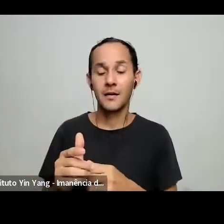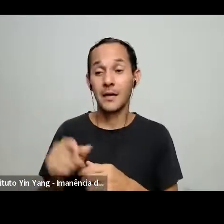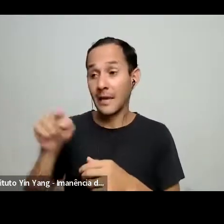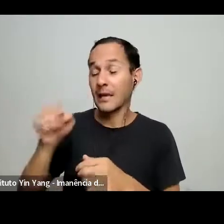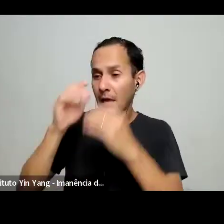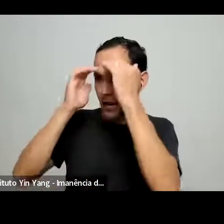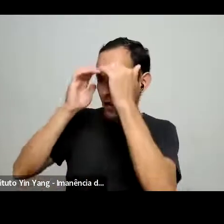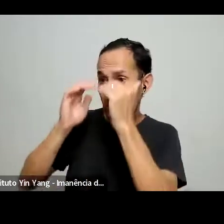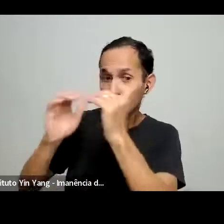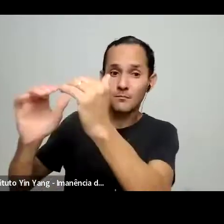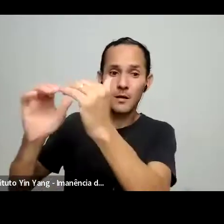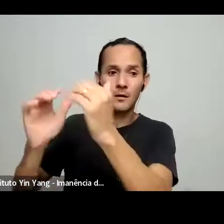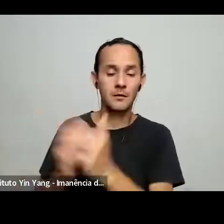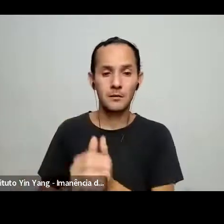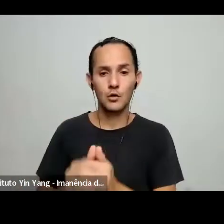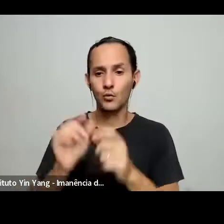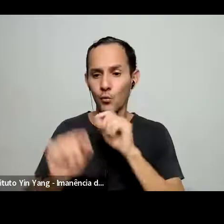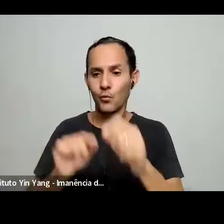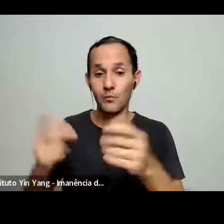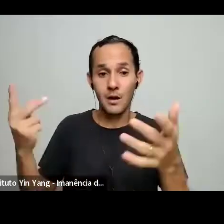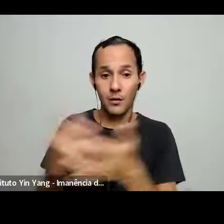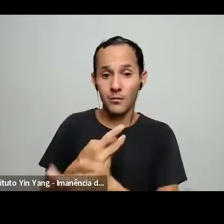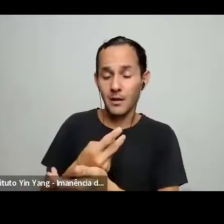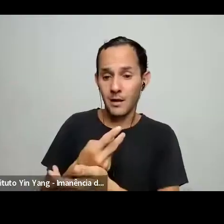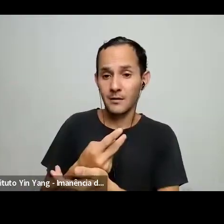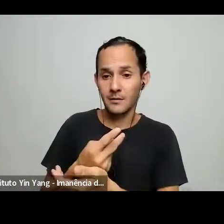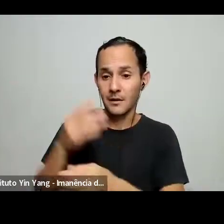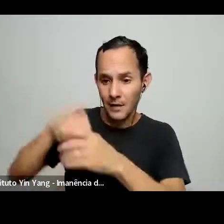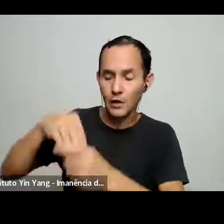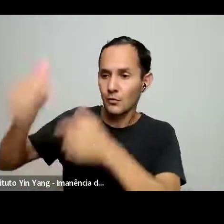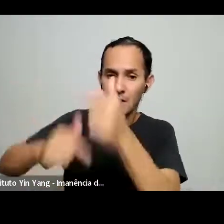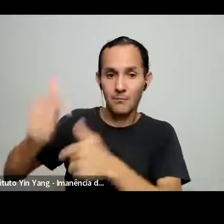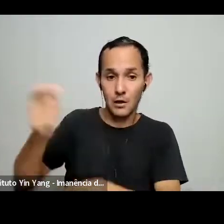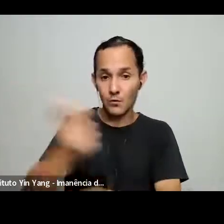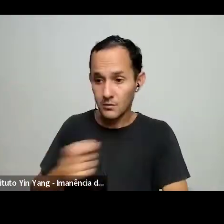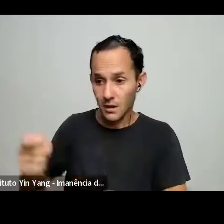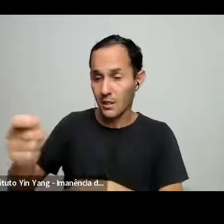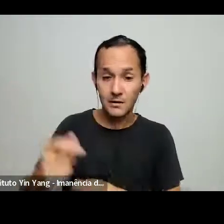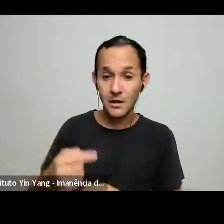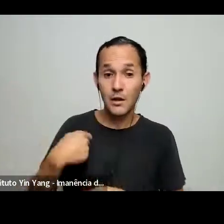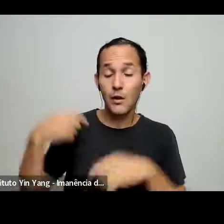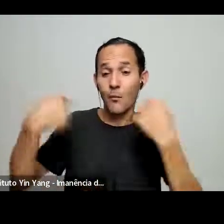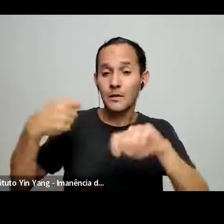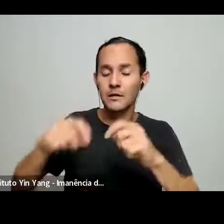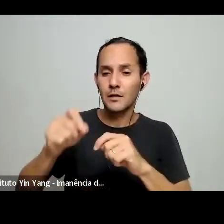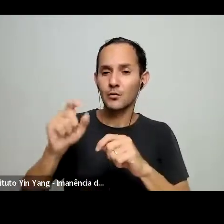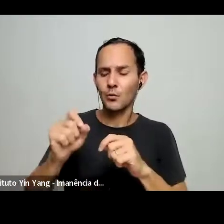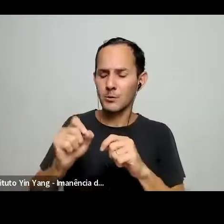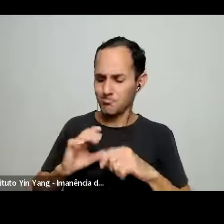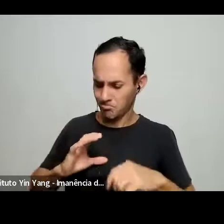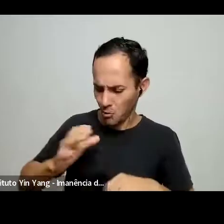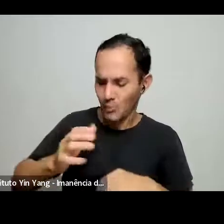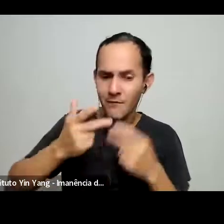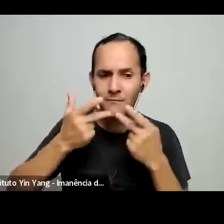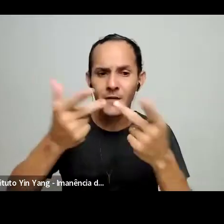respeito profundo por aquele que acontece dentro do trabalho da constelação. E eu preciso ser ousada e dizer aqui, eu